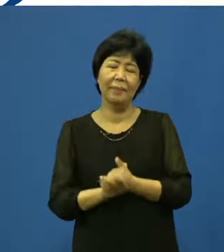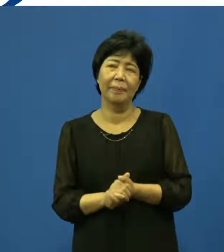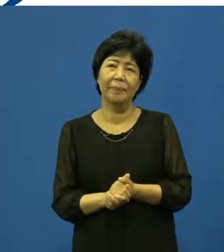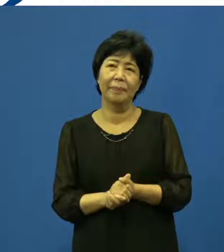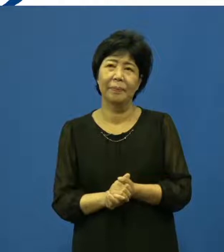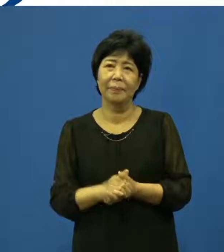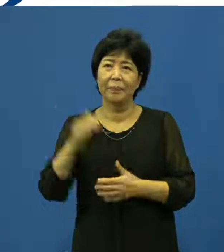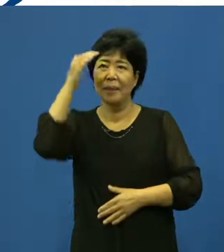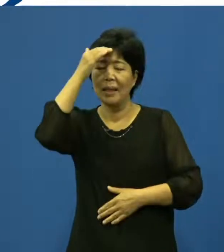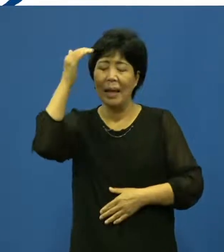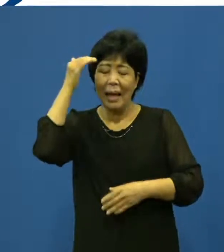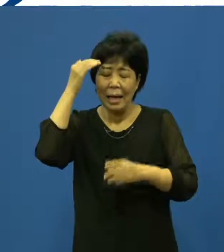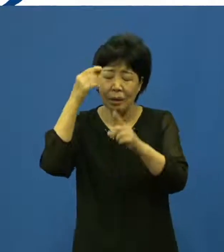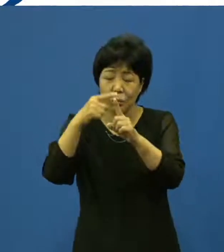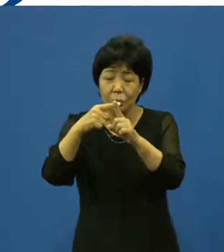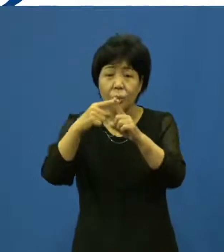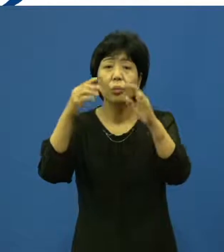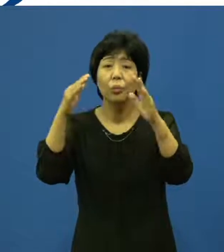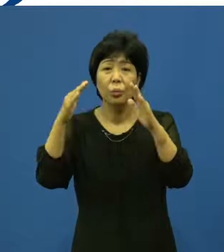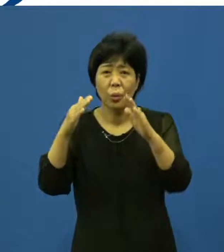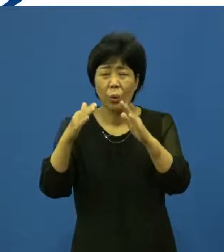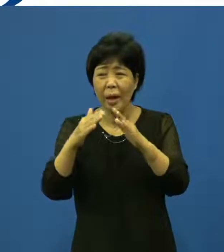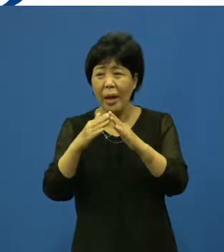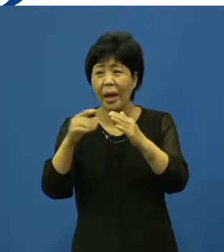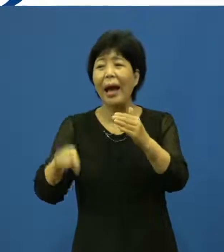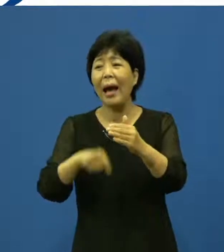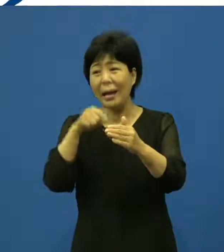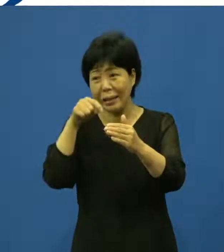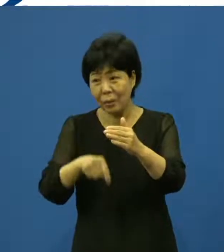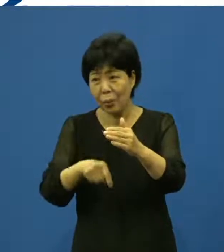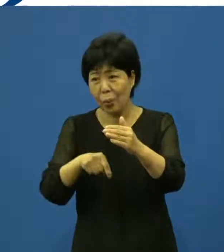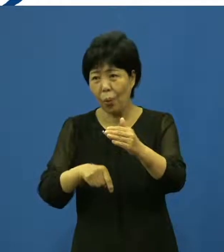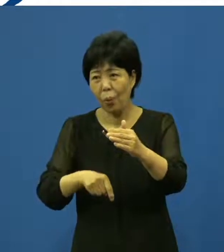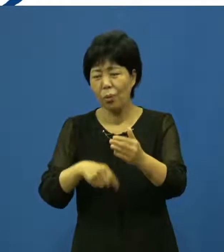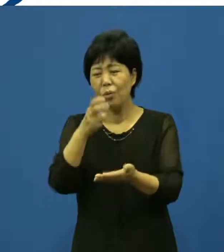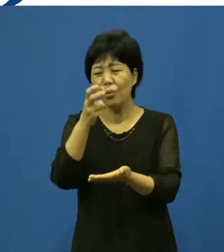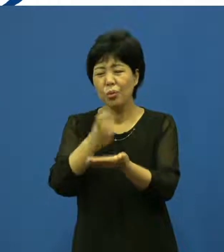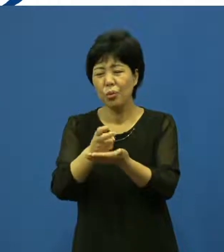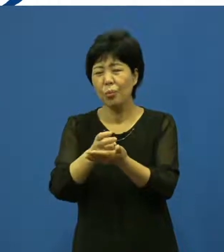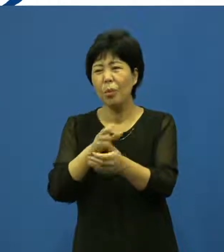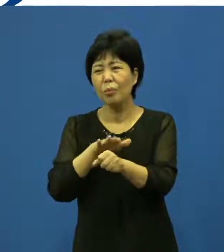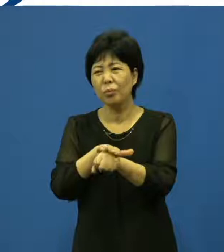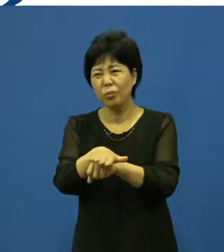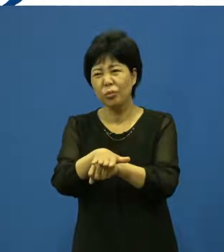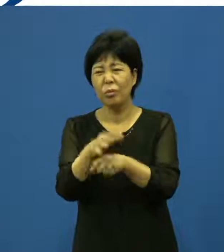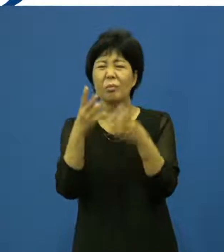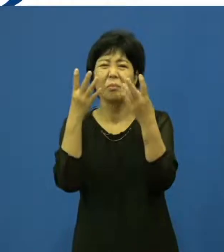여러분, 한국교회는 좀 율법주의적인 요소가 많았습니다.